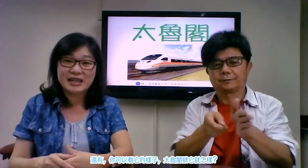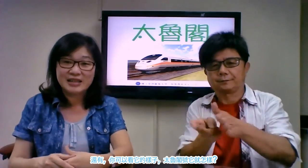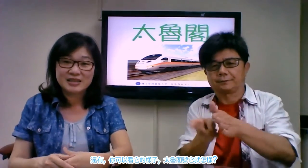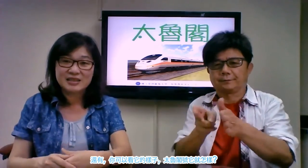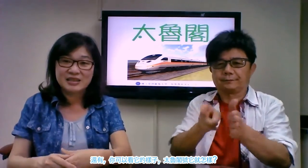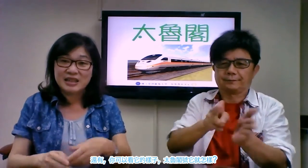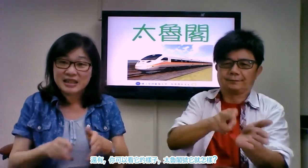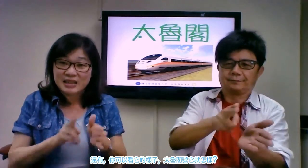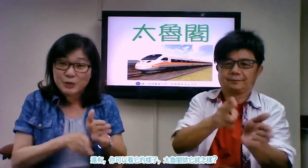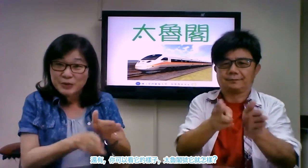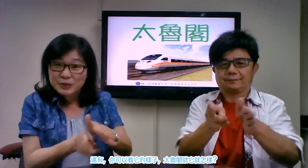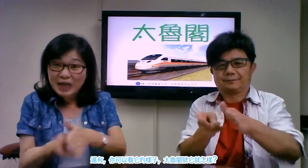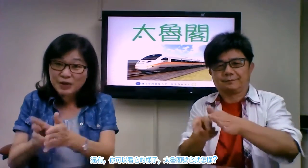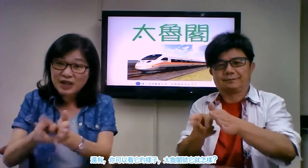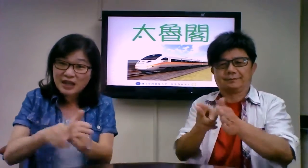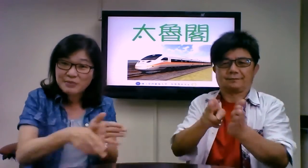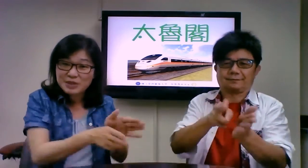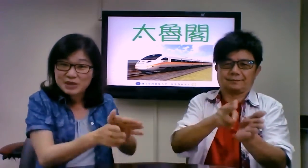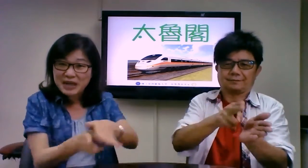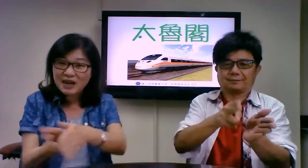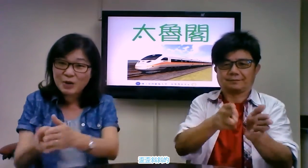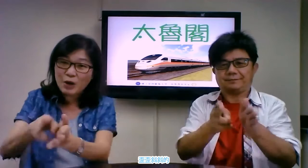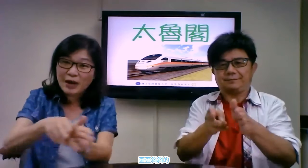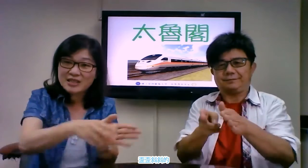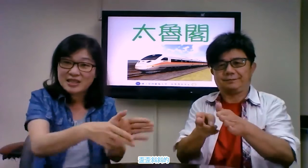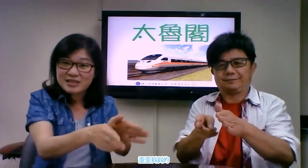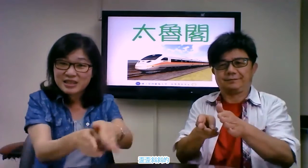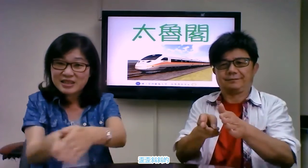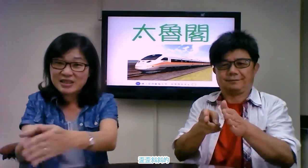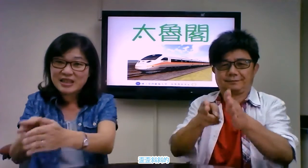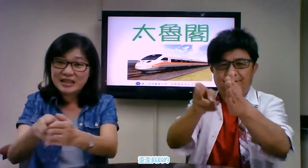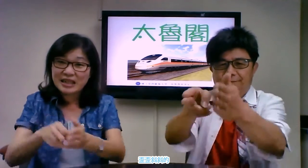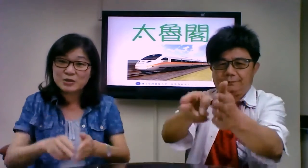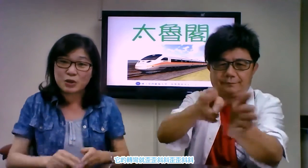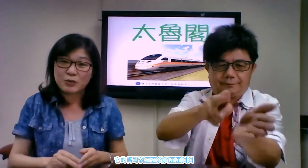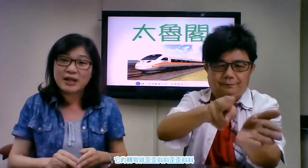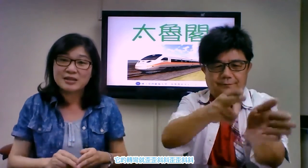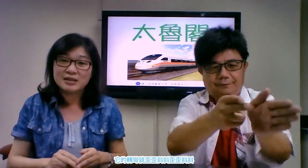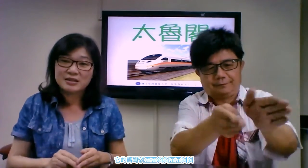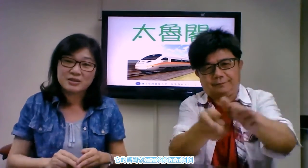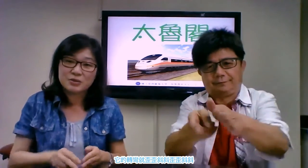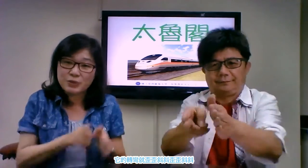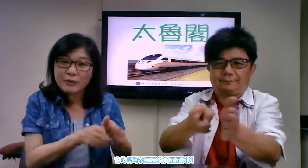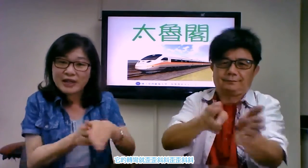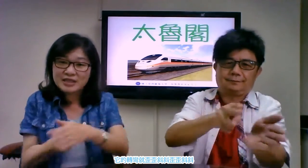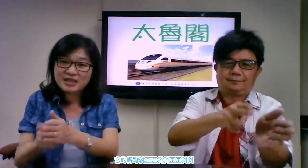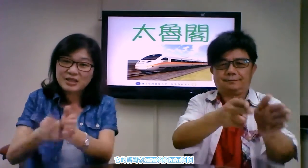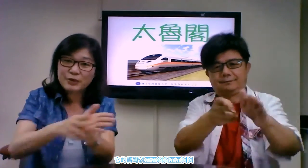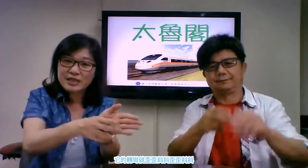子，泰鲁格号他们就怎么样，歪歪斜斜的，哎，它的转弯就歪歪斜斜，歪歪斜